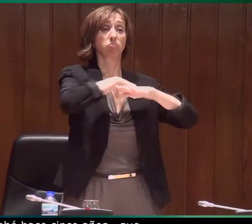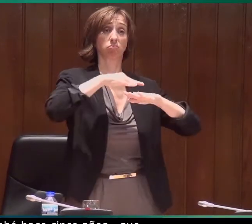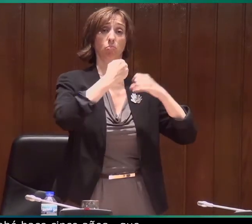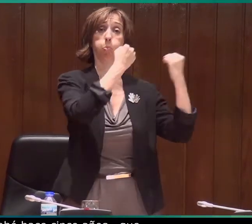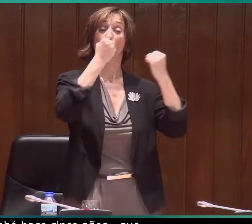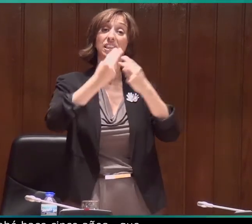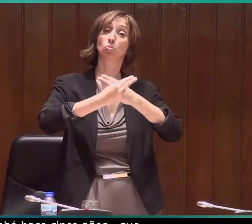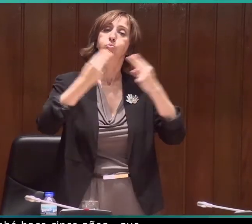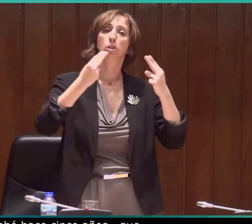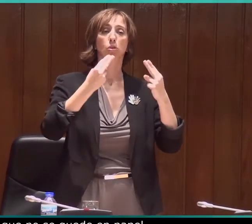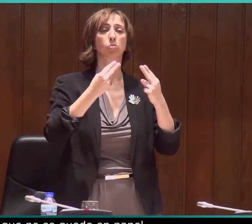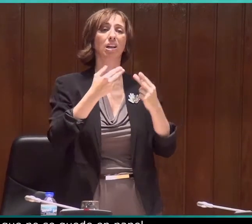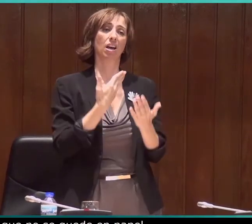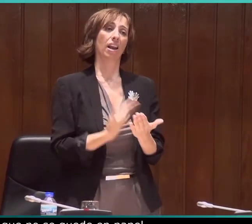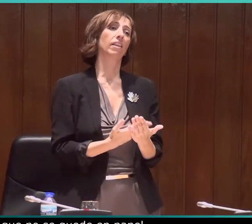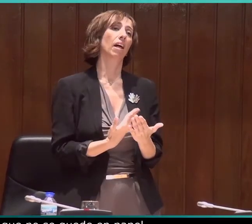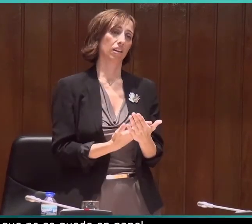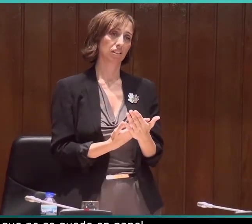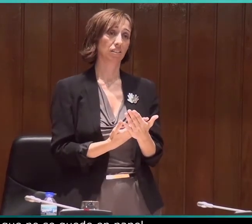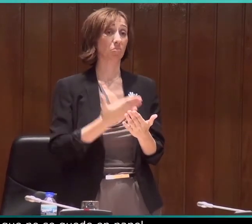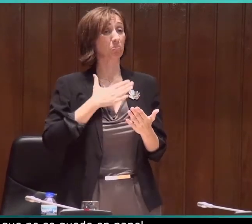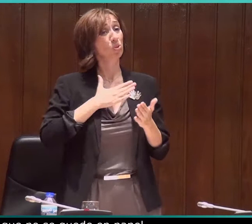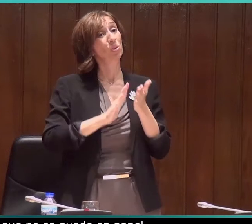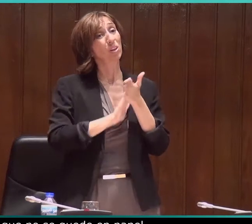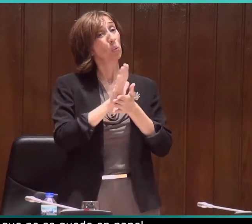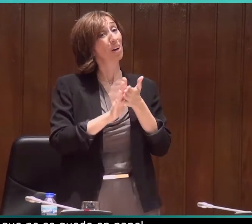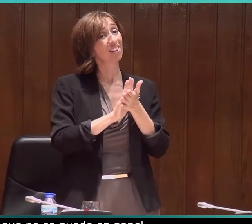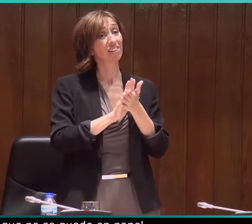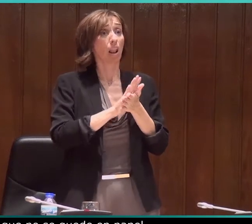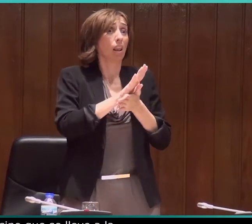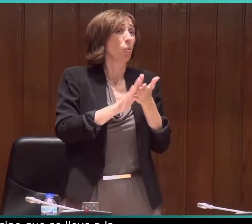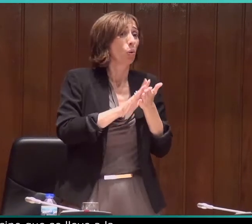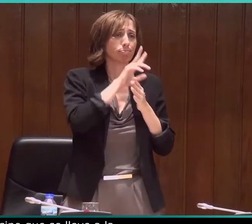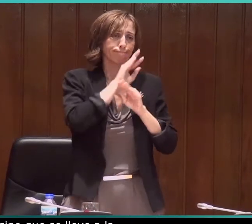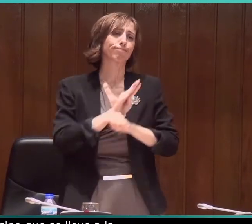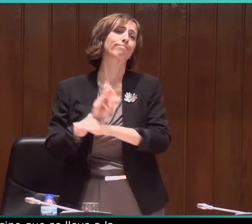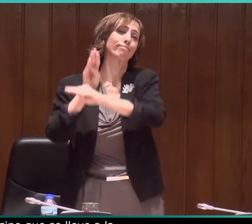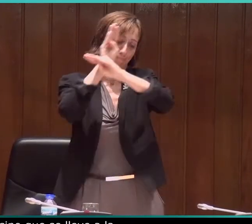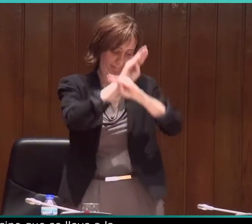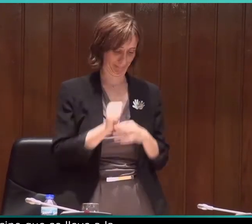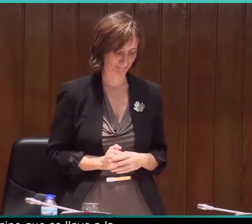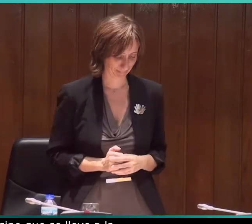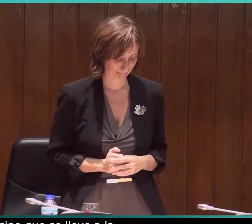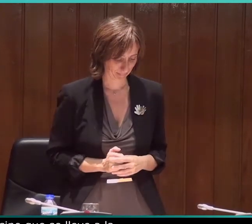importante que los poderes políticos garanticen la salvaguarda de la lengua de